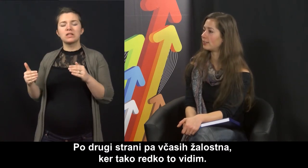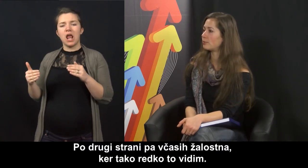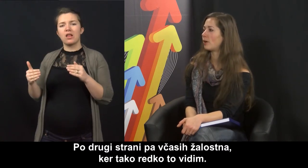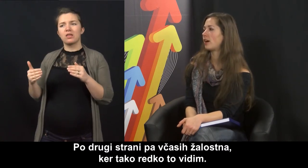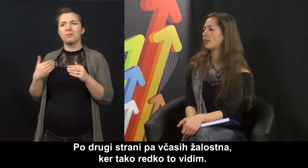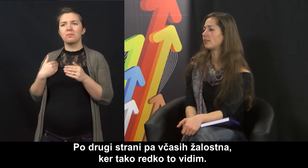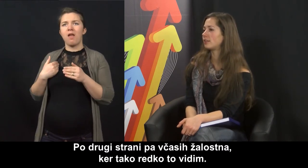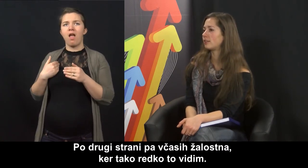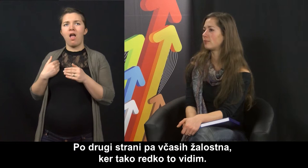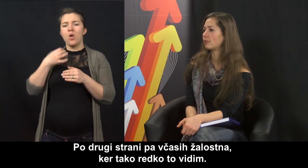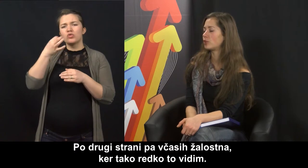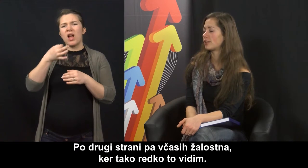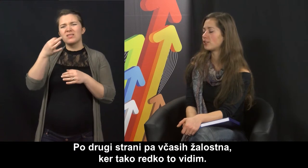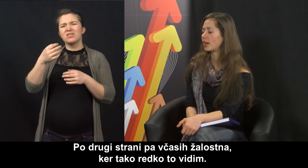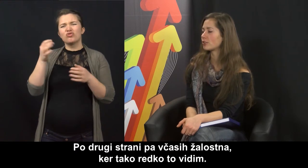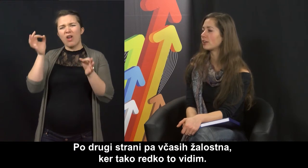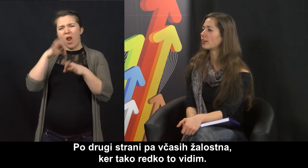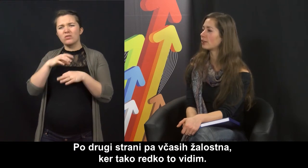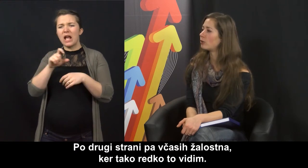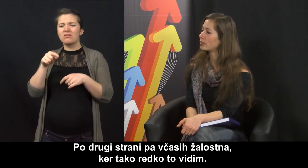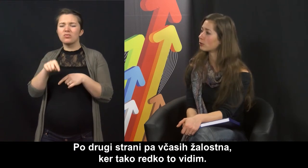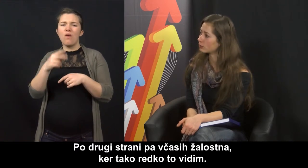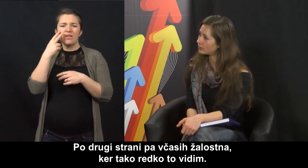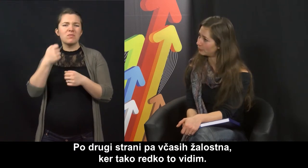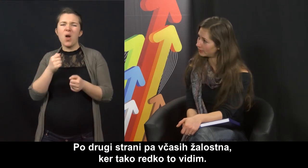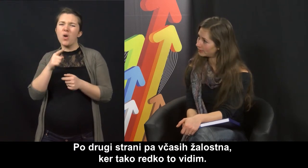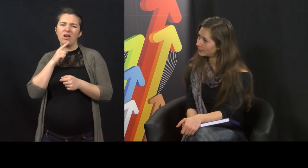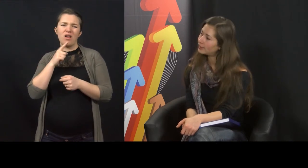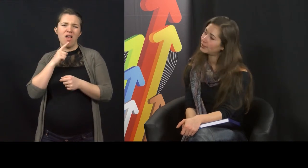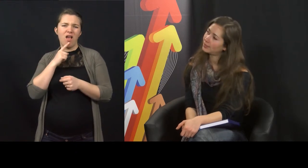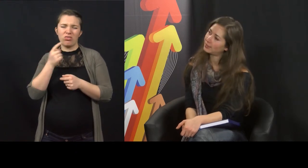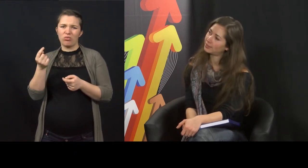strani pa včasih žalostna, ker tako redko to vidim.